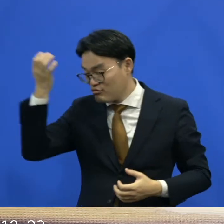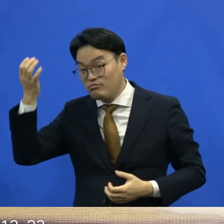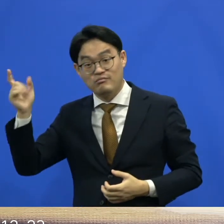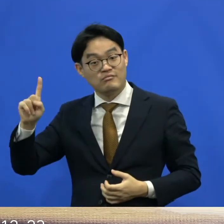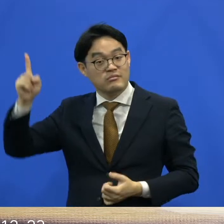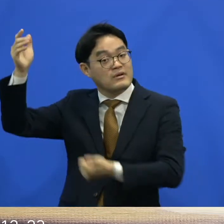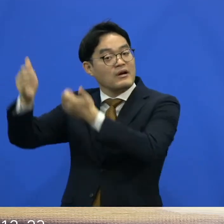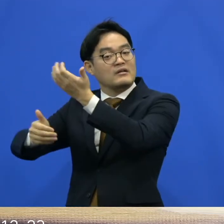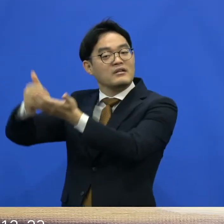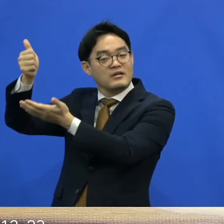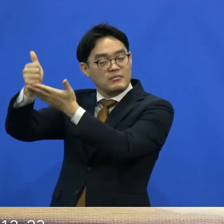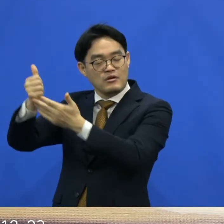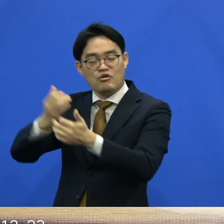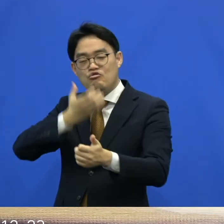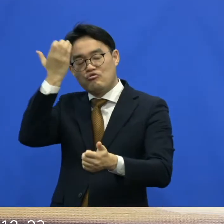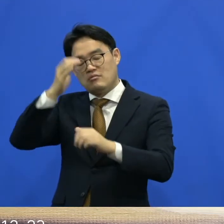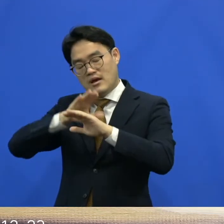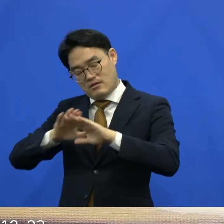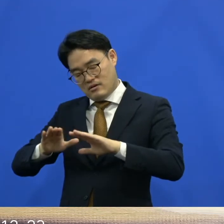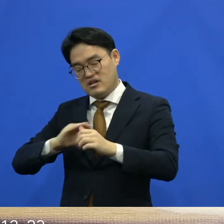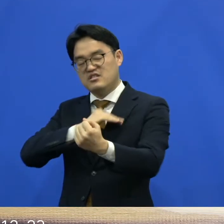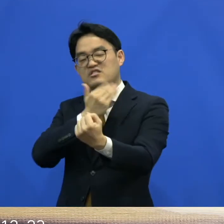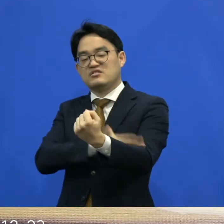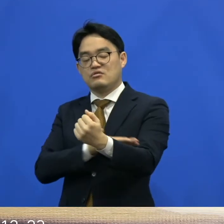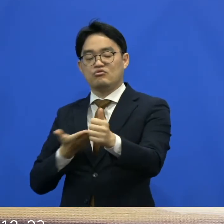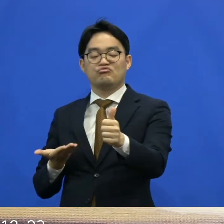꿈을 해석하는 능력을 부여해 주셨습니다.